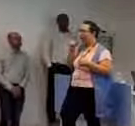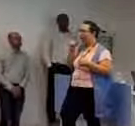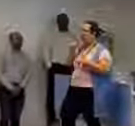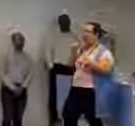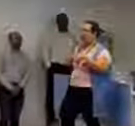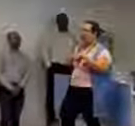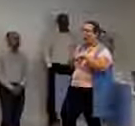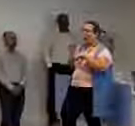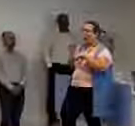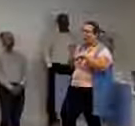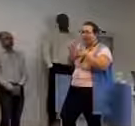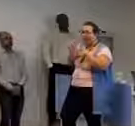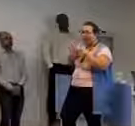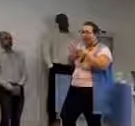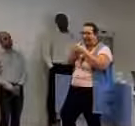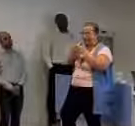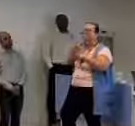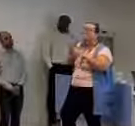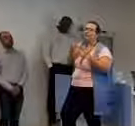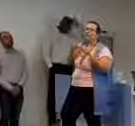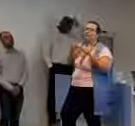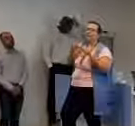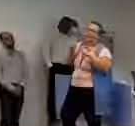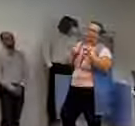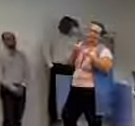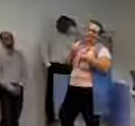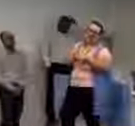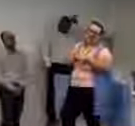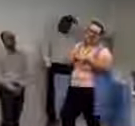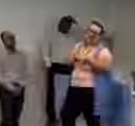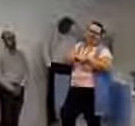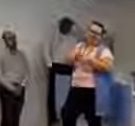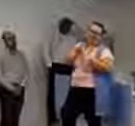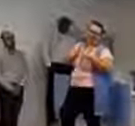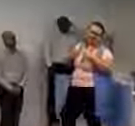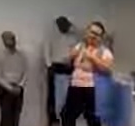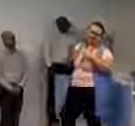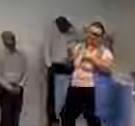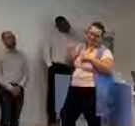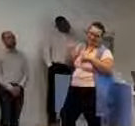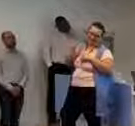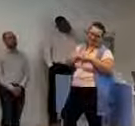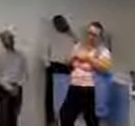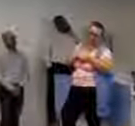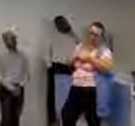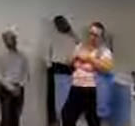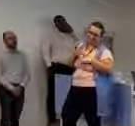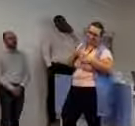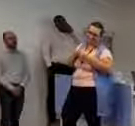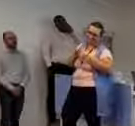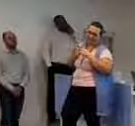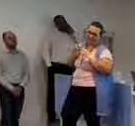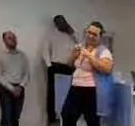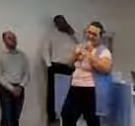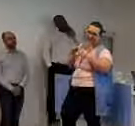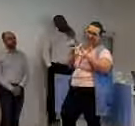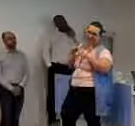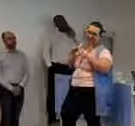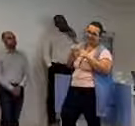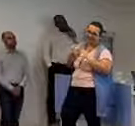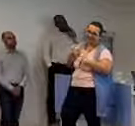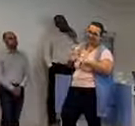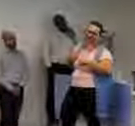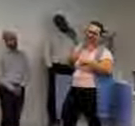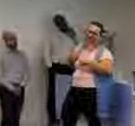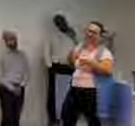hora, fazendo com que a gente tenha que retrabalhar todo o projeto. E se as coisas estão em processo de fabricação, eu preciso saber controlar bem isso para